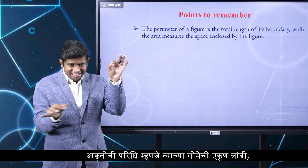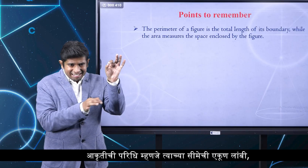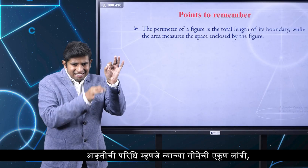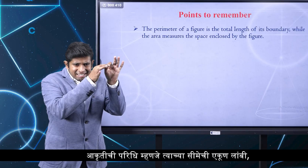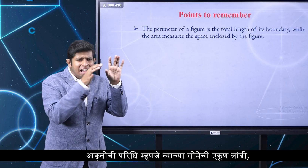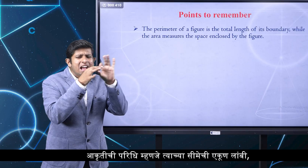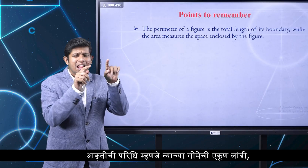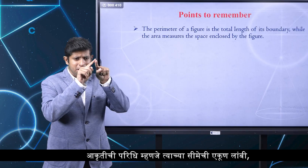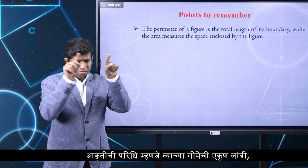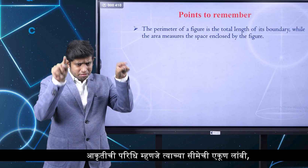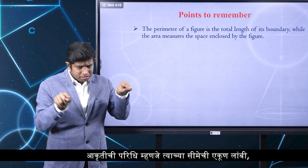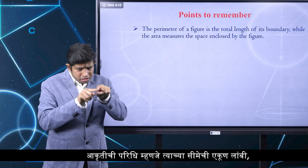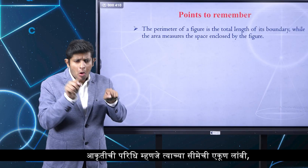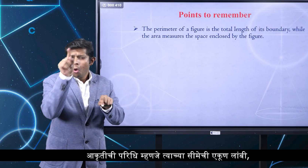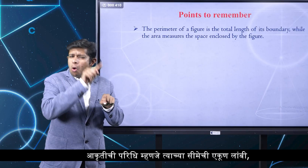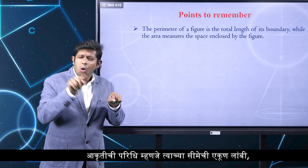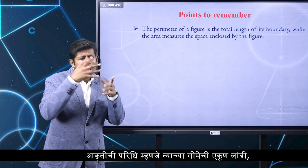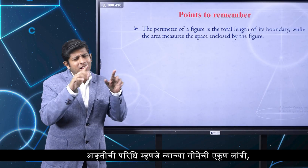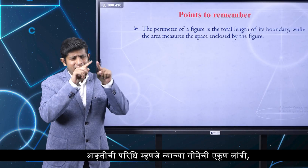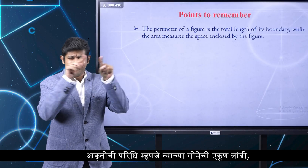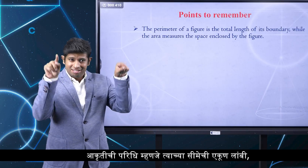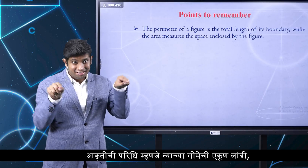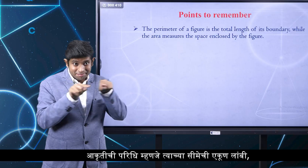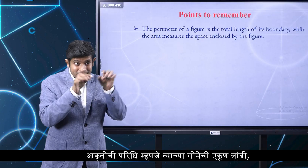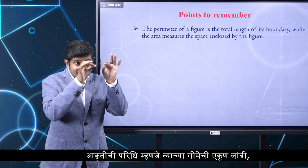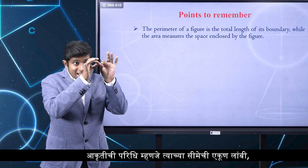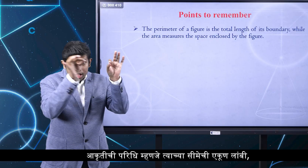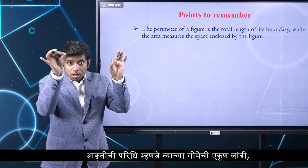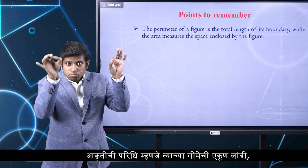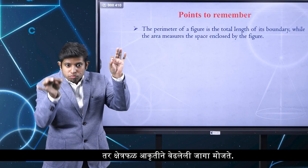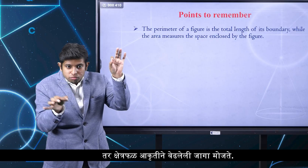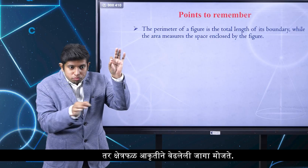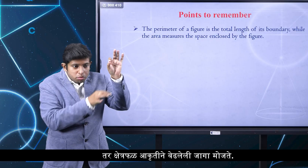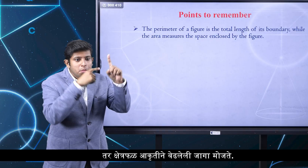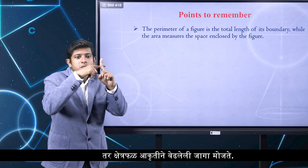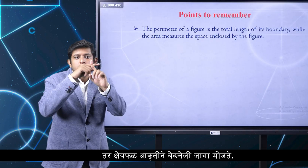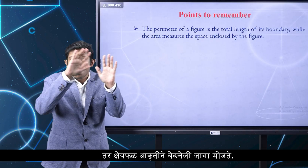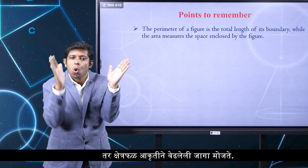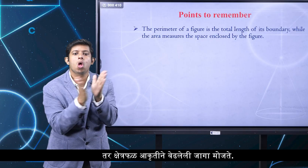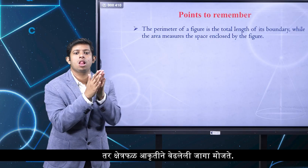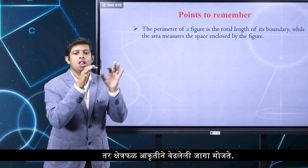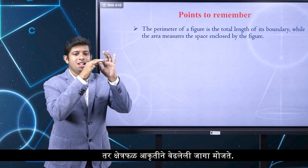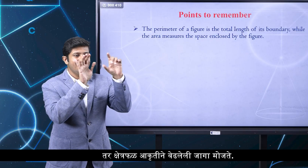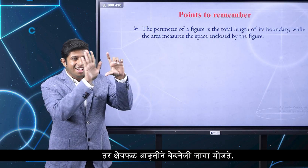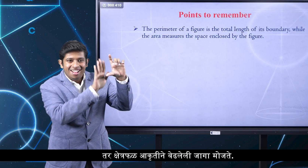आकृतीची परिधी म्हणजे त्याच्या सीमेची एकूण लांबी, तर क्षेत्रफळ आकृतीने